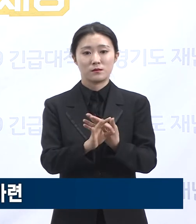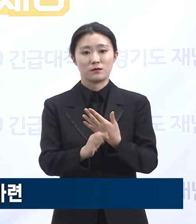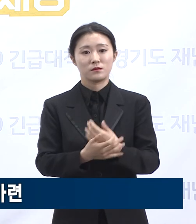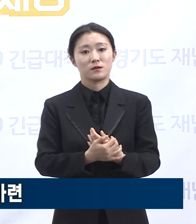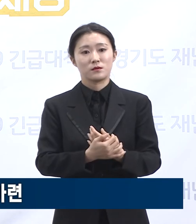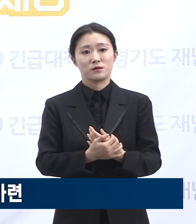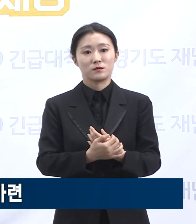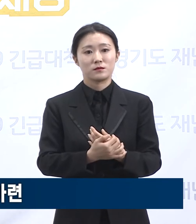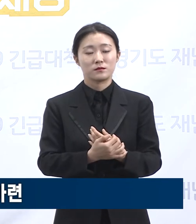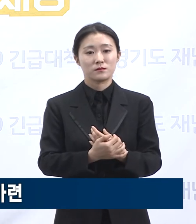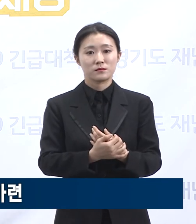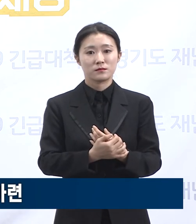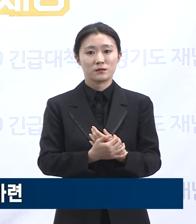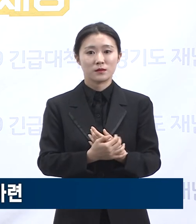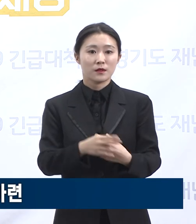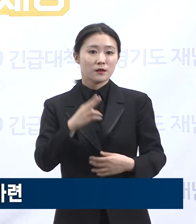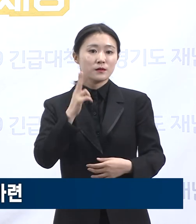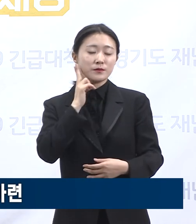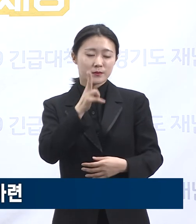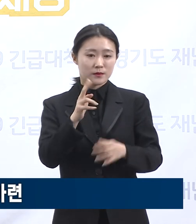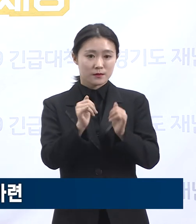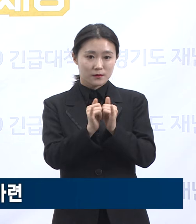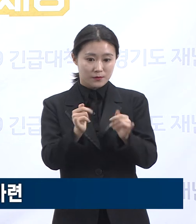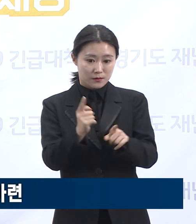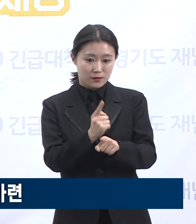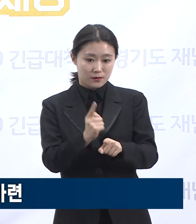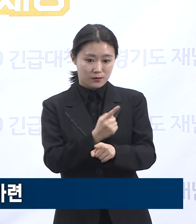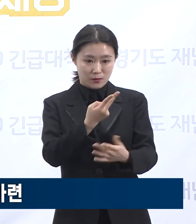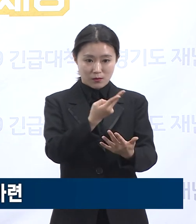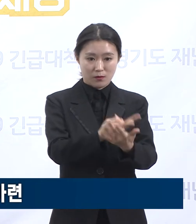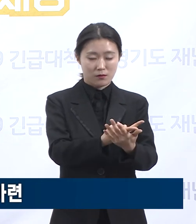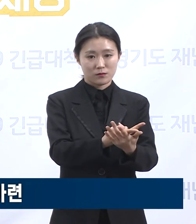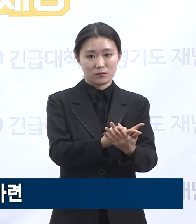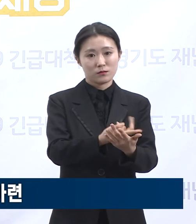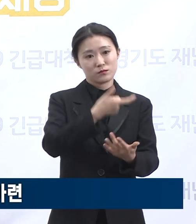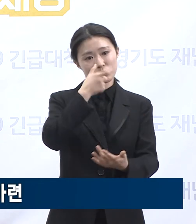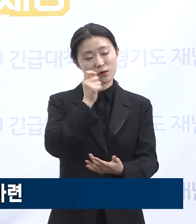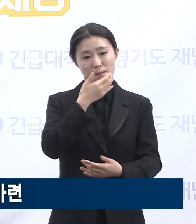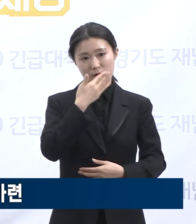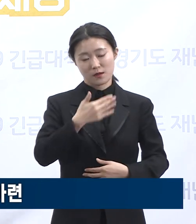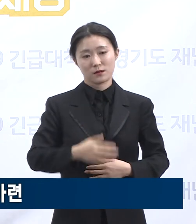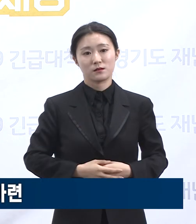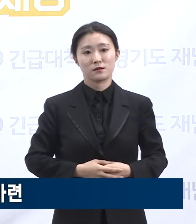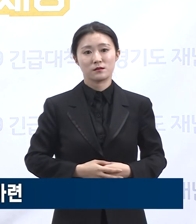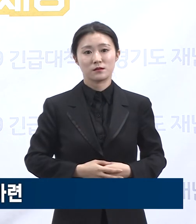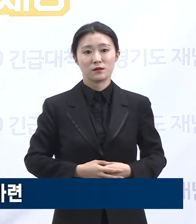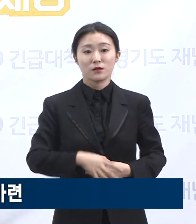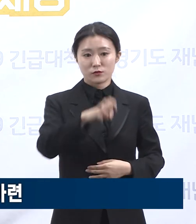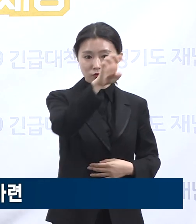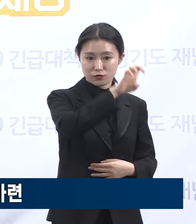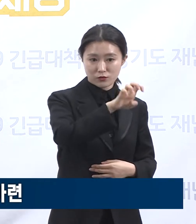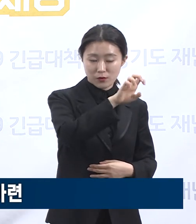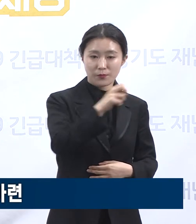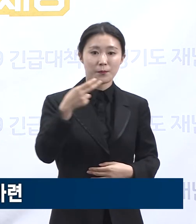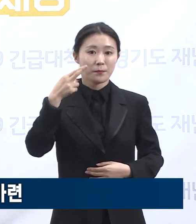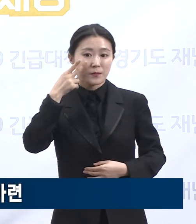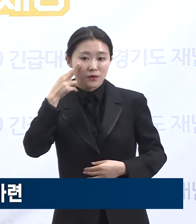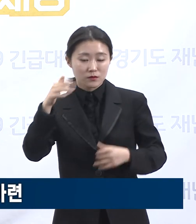유럽과 북미의 상황을 통해 알수 있듯 중환자 치료 병상 수를 충분히 확보하는 것이 코로나19 유행 대응의 핵심